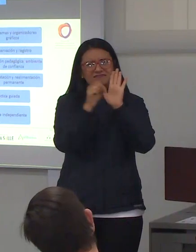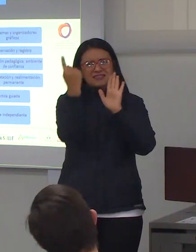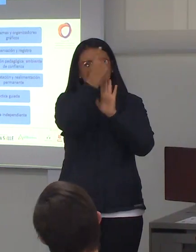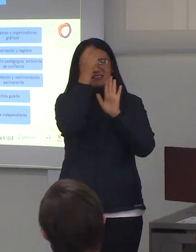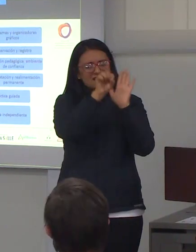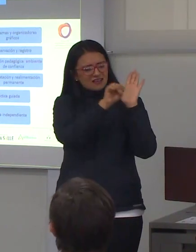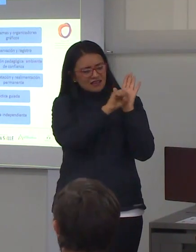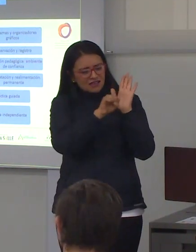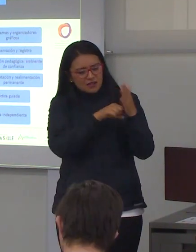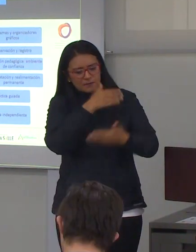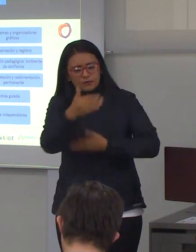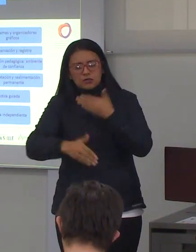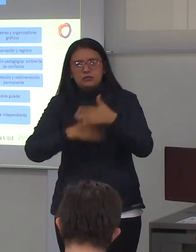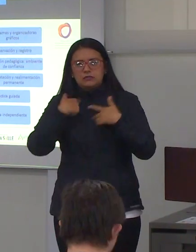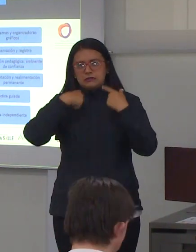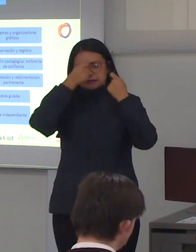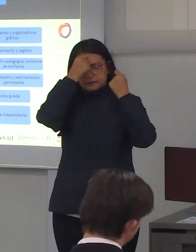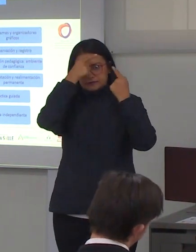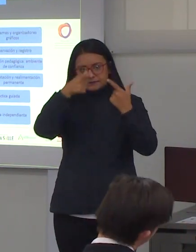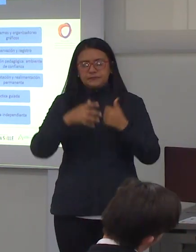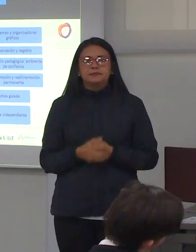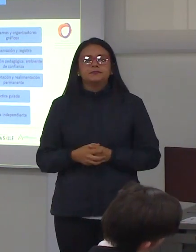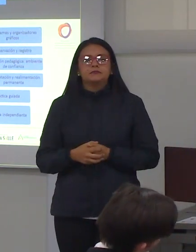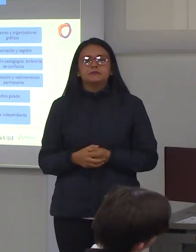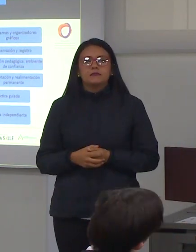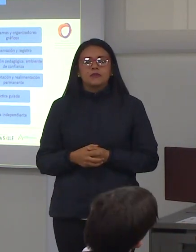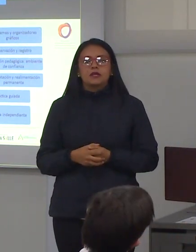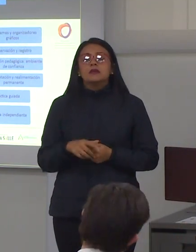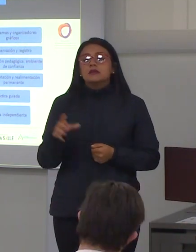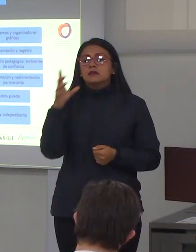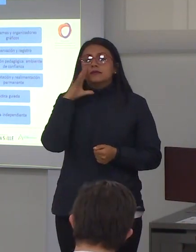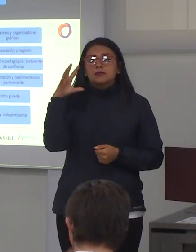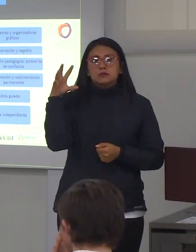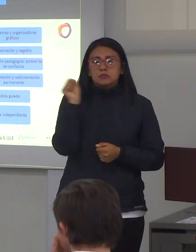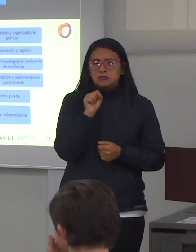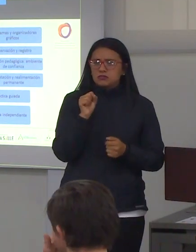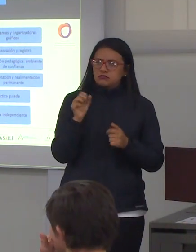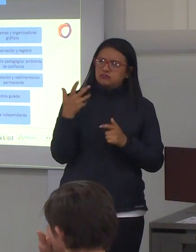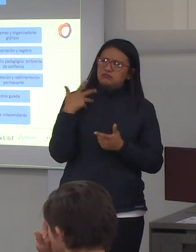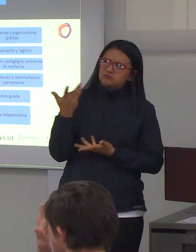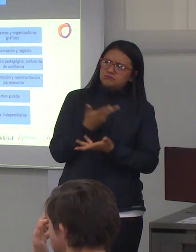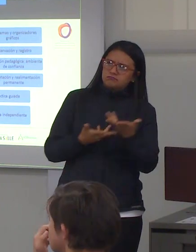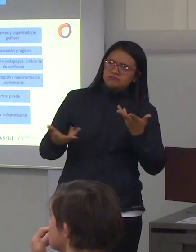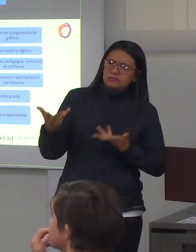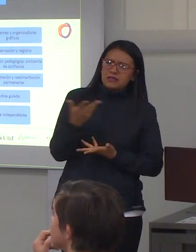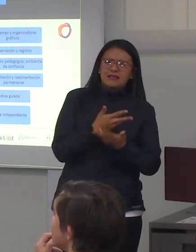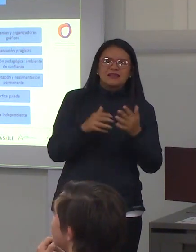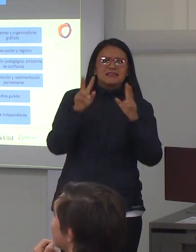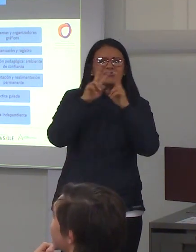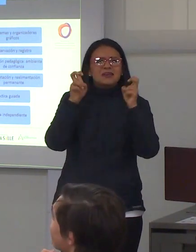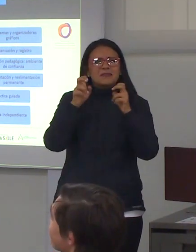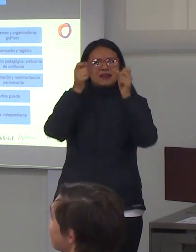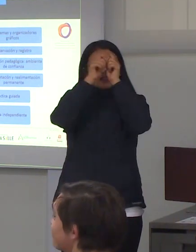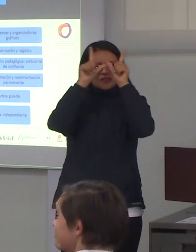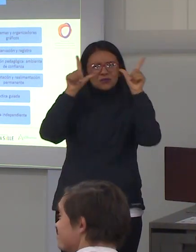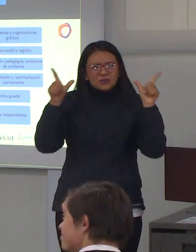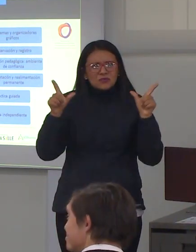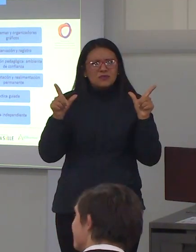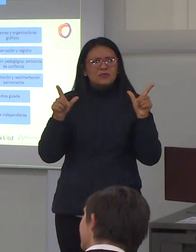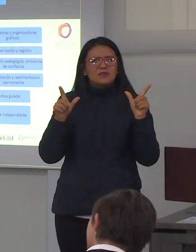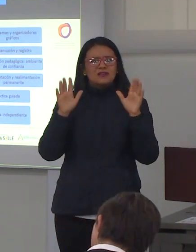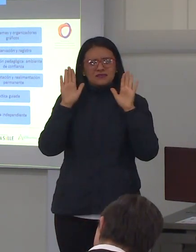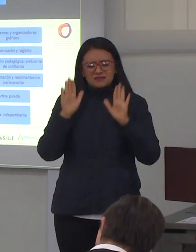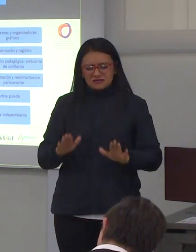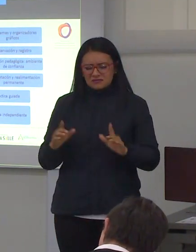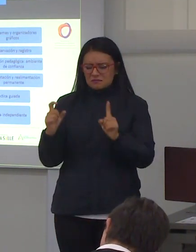ayudan a procesos de comprensión. Entonces, fuimos, digamos, interactuando en términos de esos lenguajes, aquellos